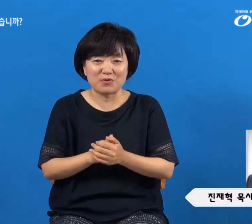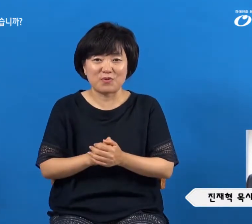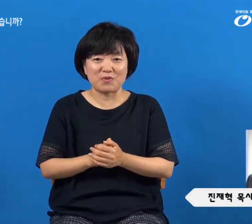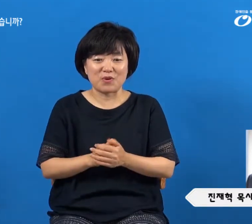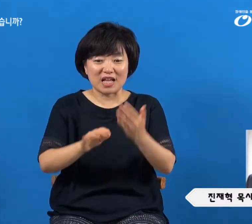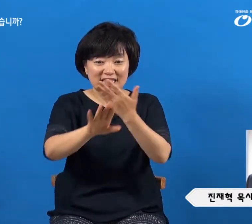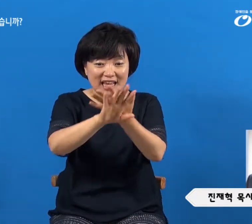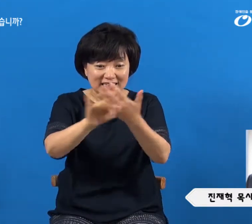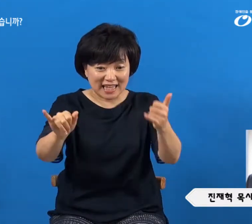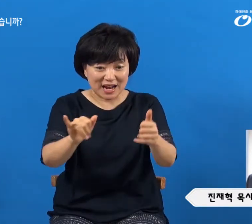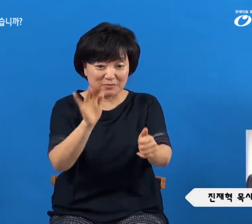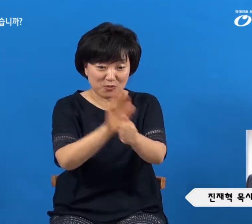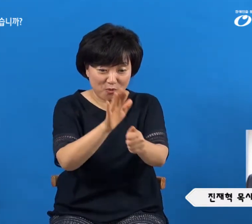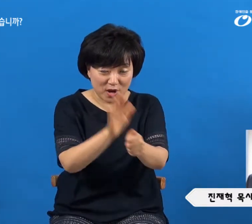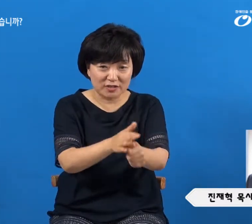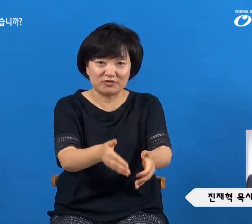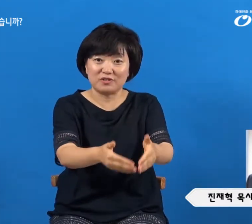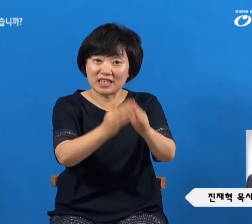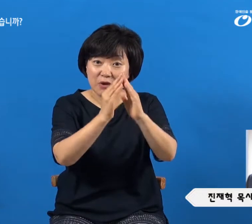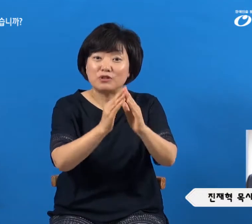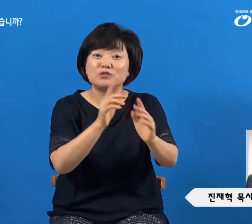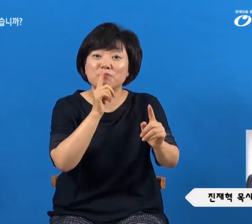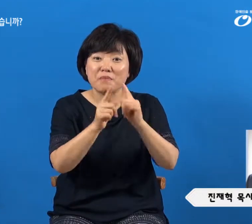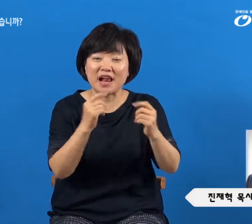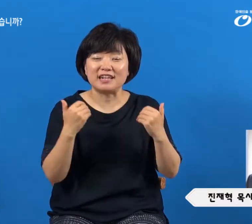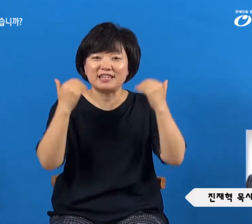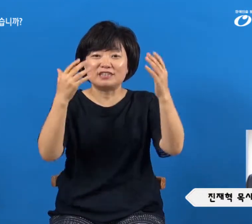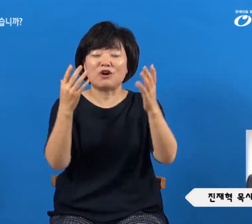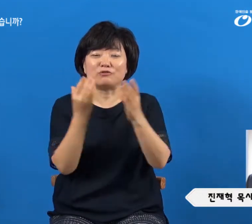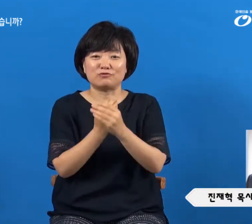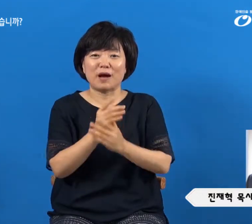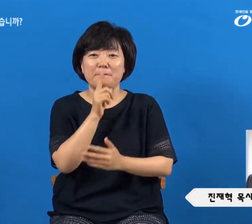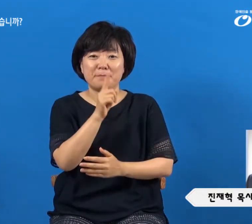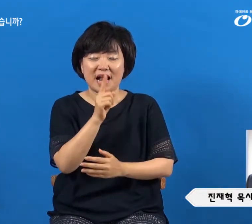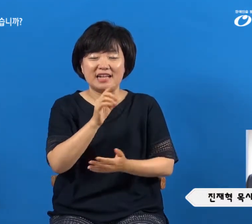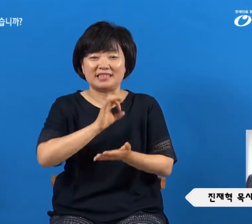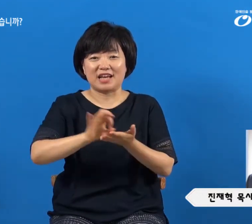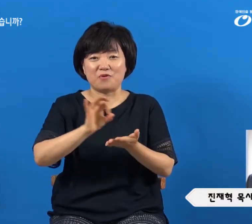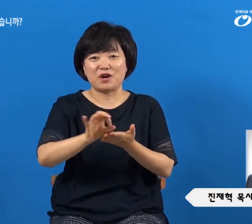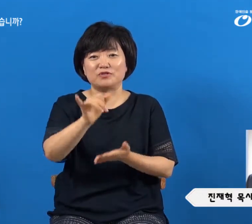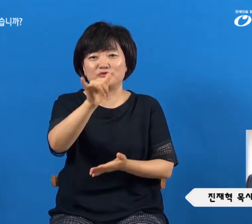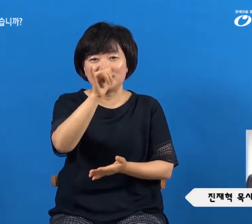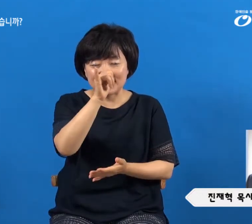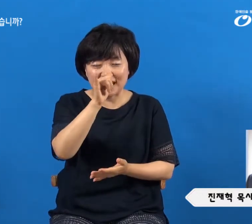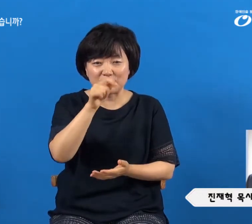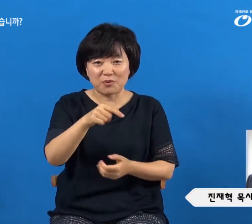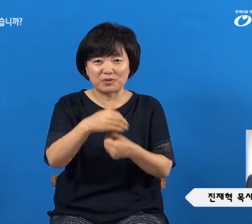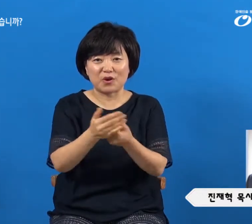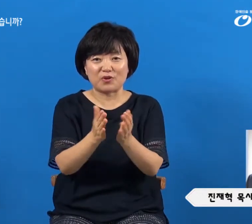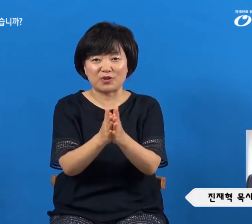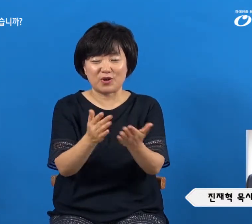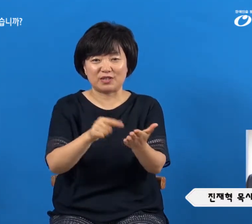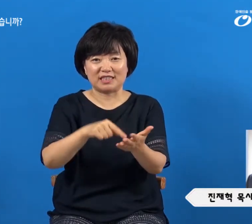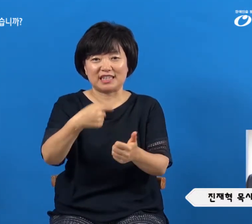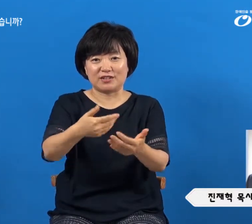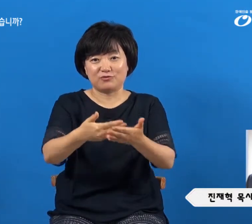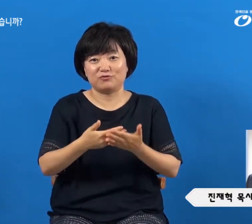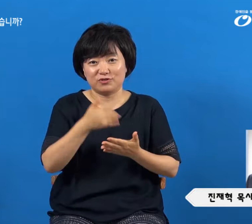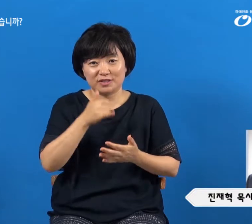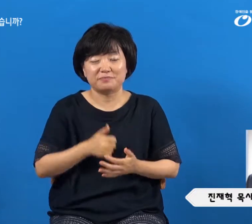살리는 말, 성숙한 말이 나올 수 있음을 성경은 말씀하고